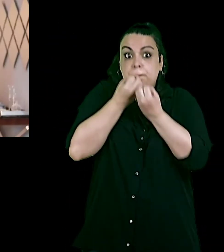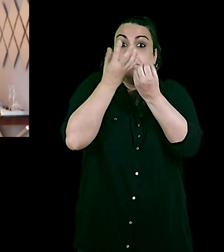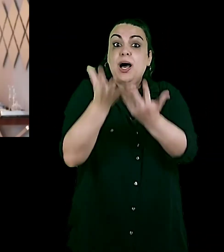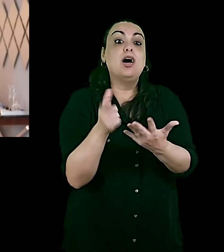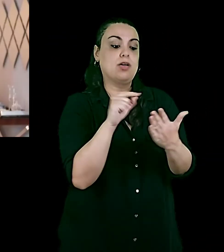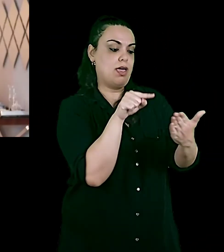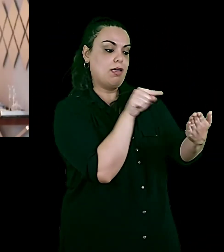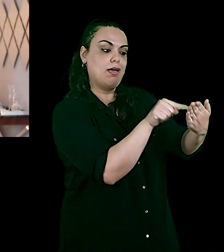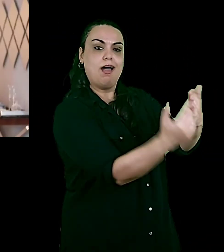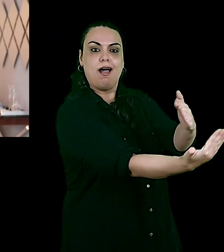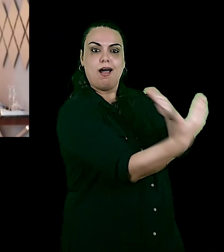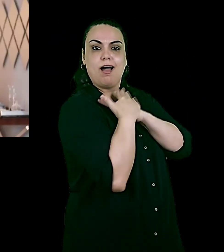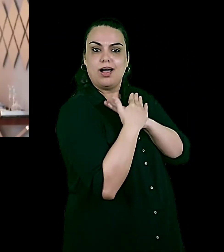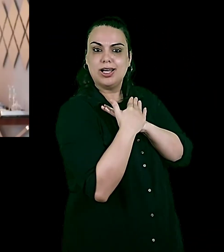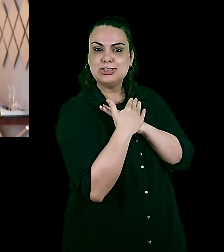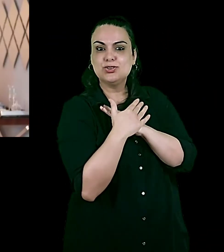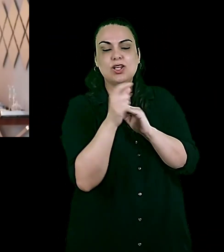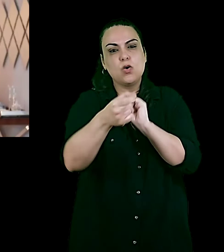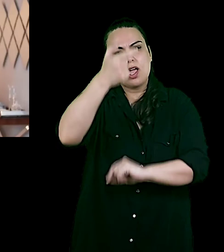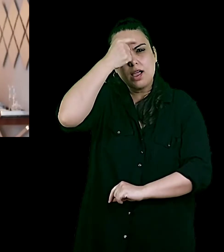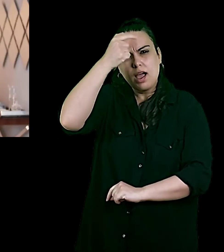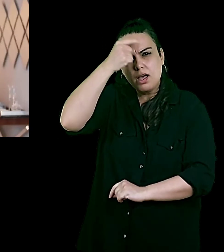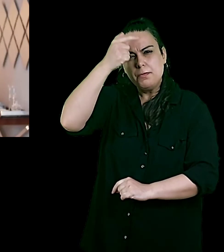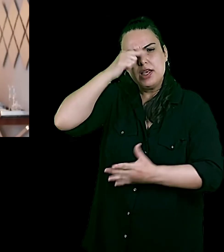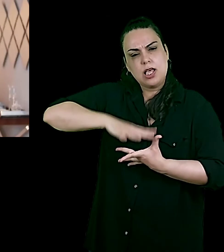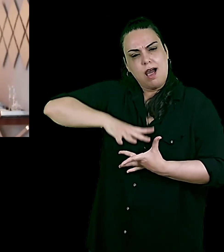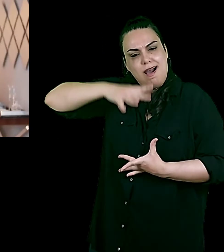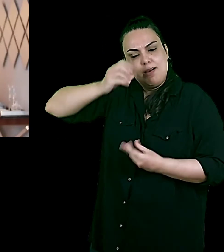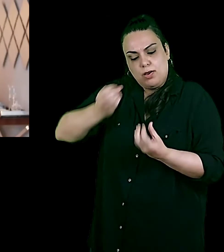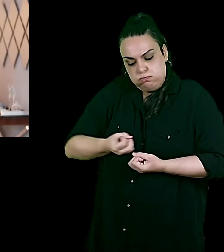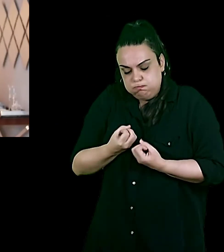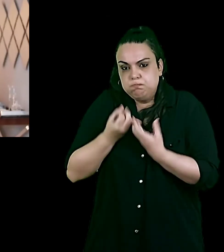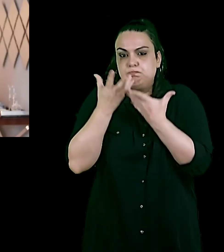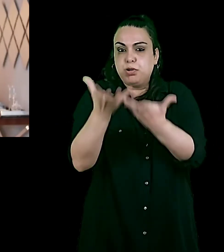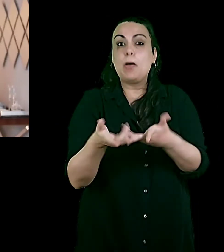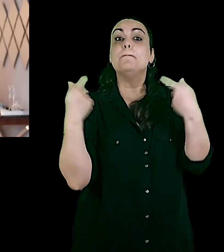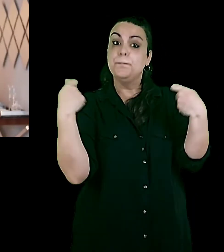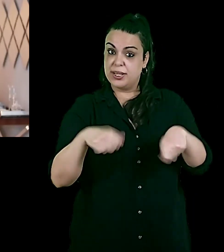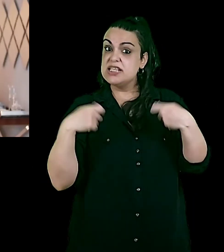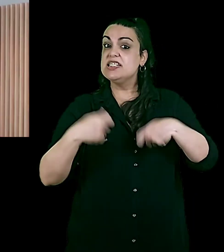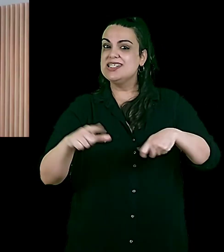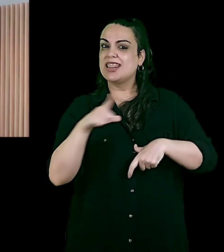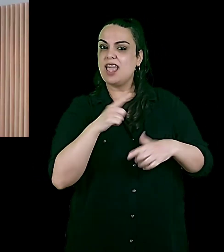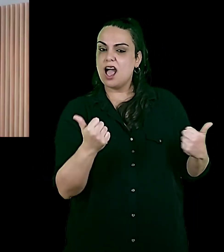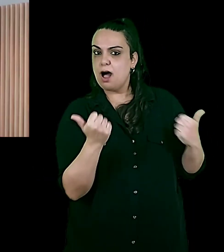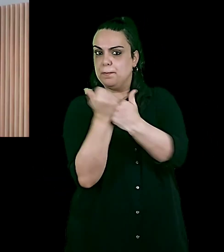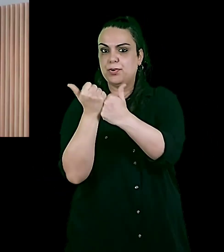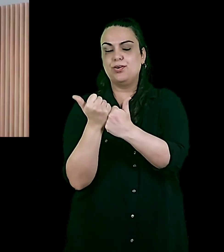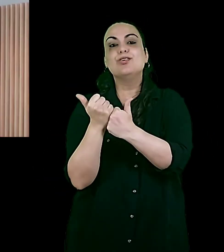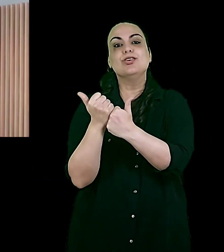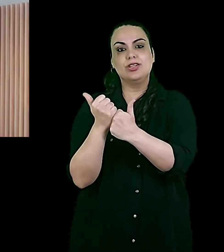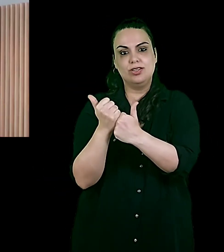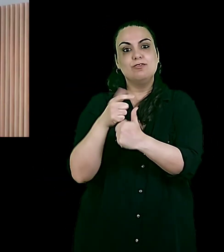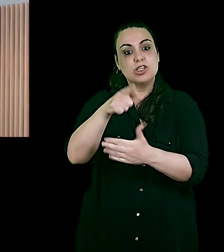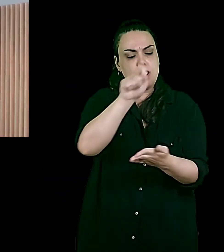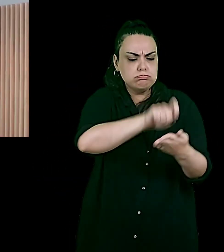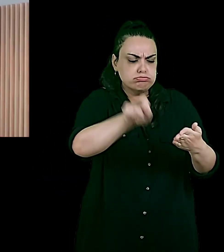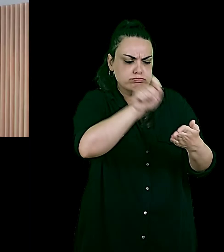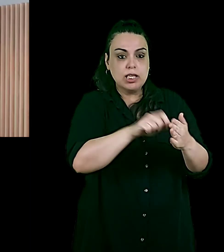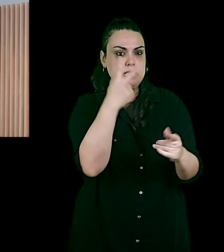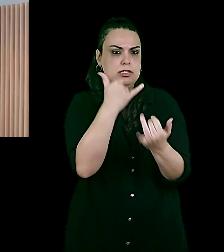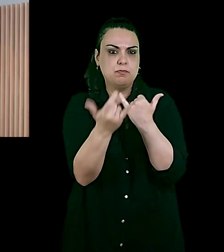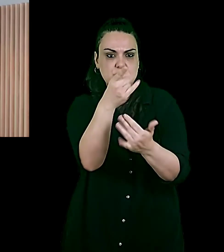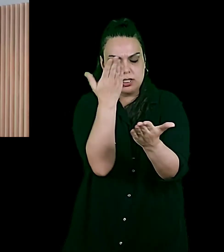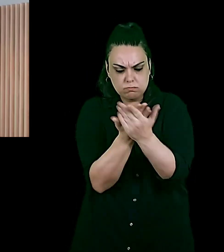é emocional na sua alma, aquilo que é mental na sua cabeça. É necessário, sim, ter um intermediário construído lá de